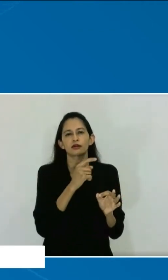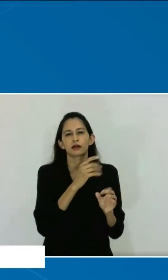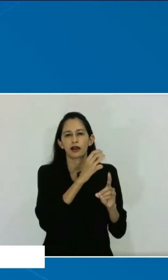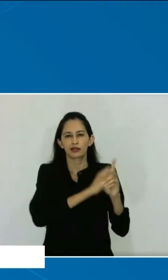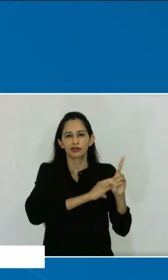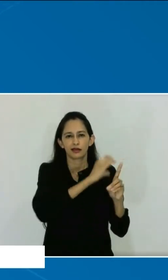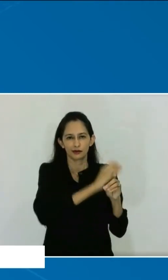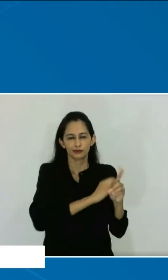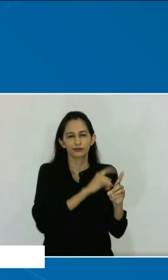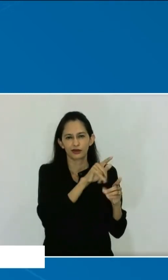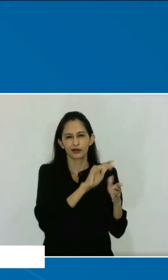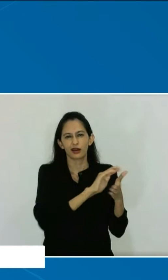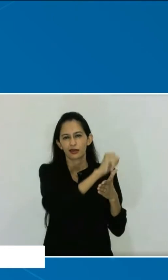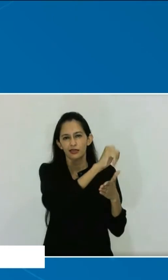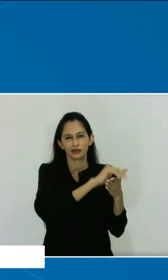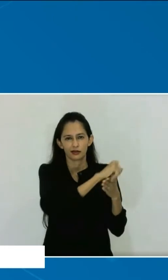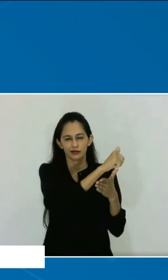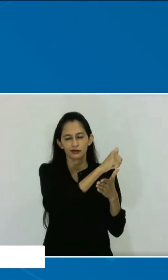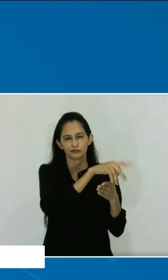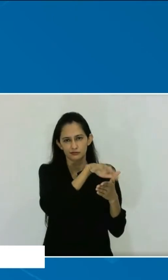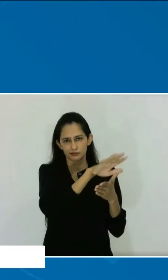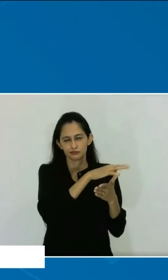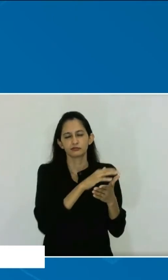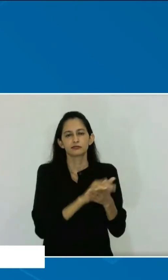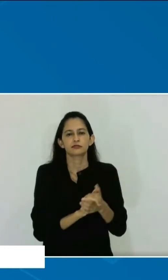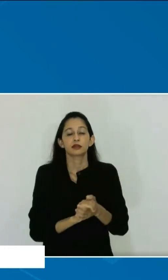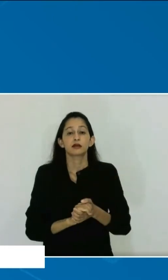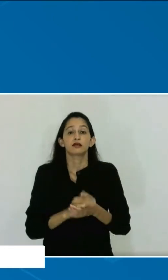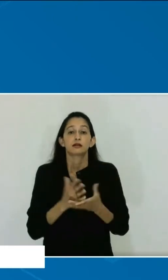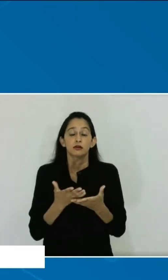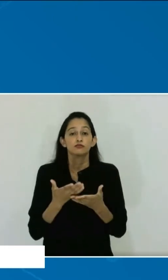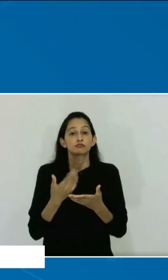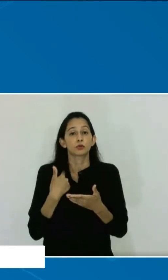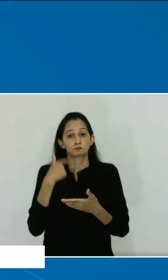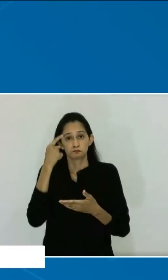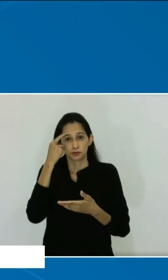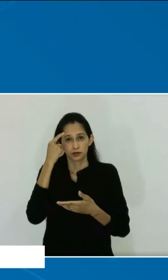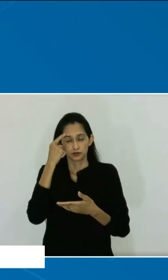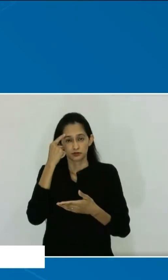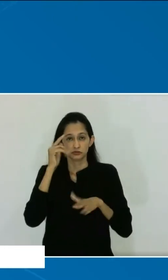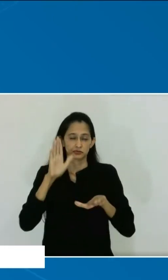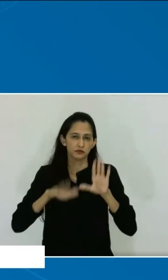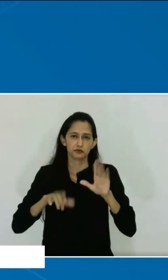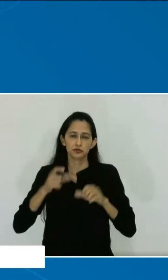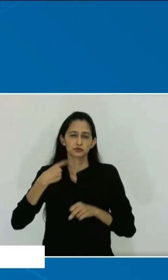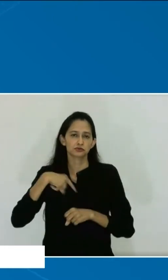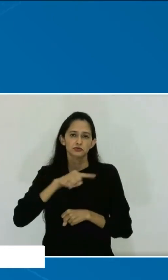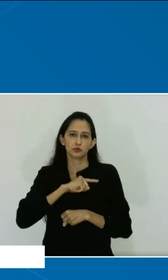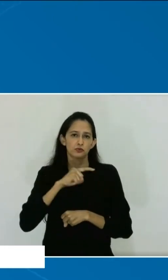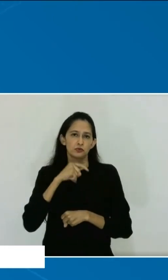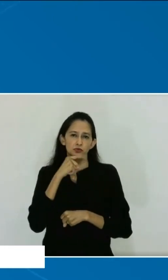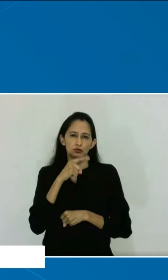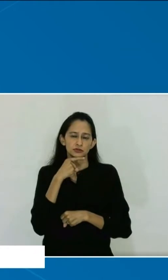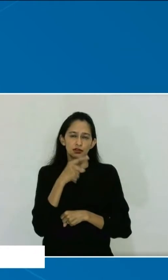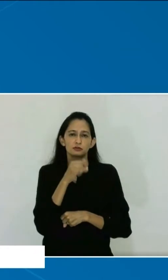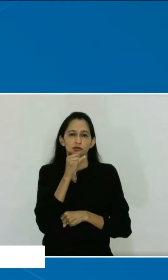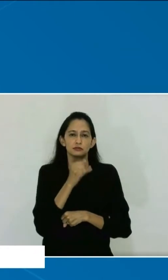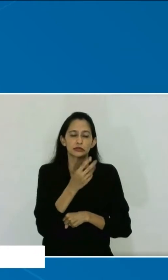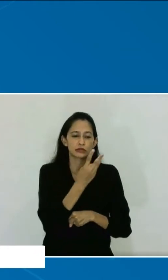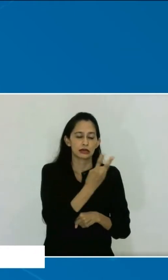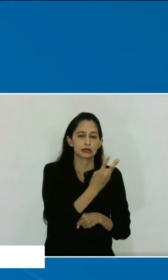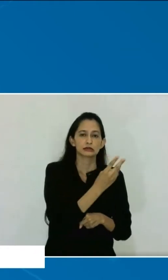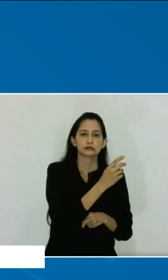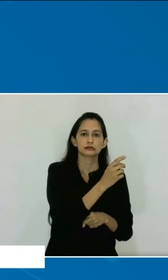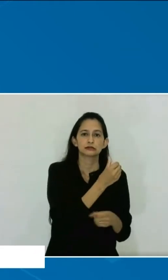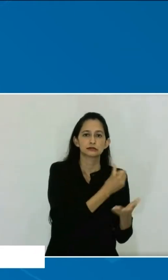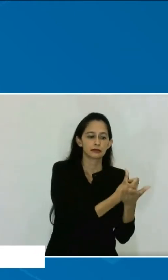se aproximando do calendário civil, já que eu acredito que dificilmente conseguiremos fazer 3 semestres